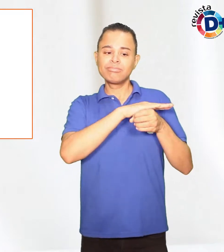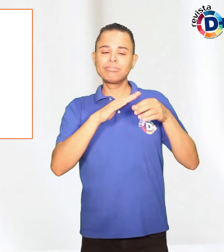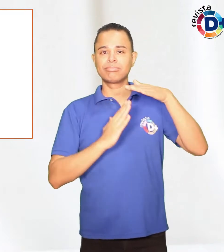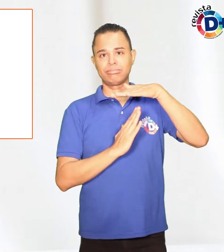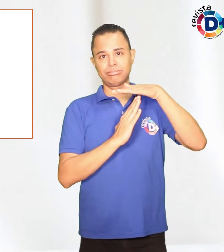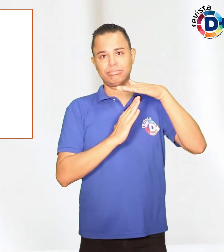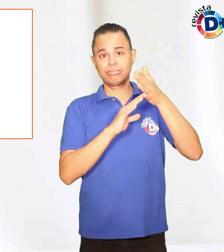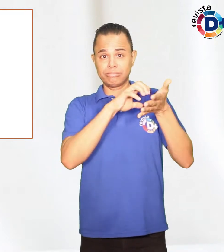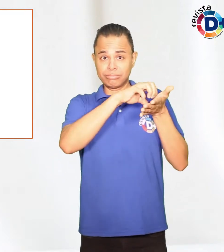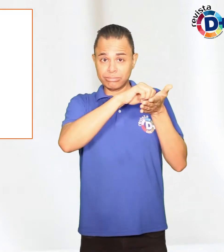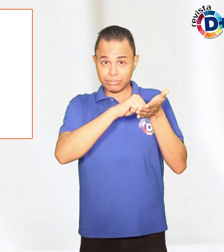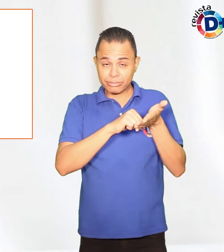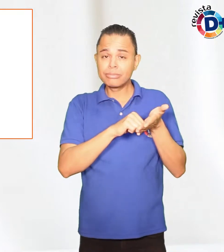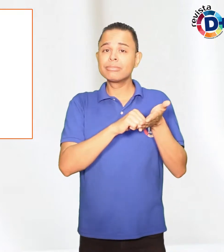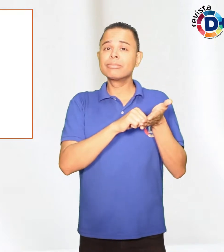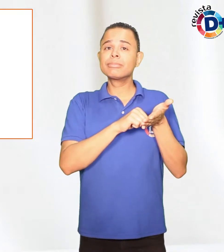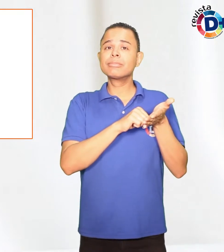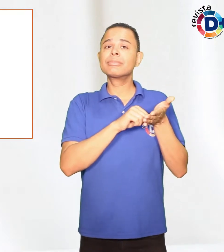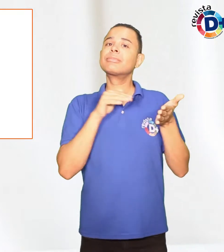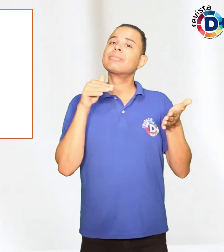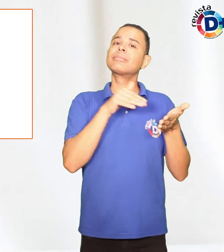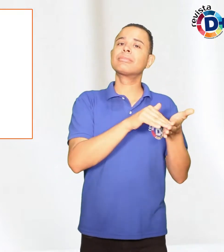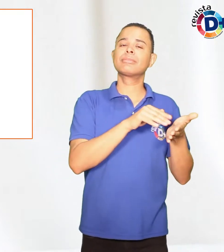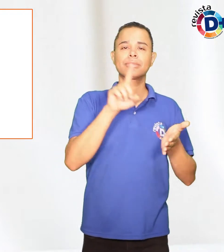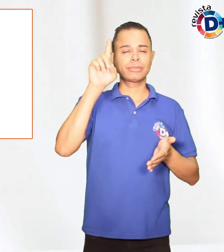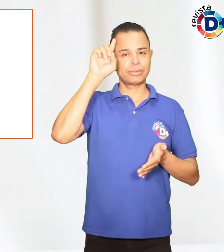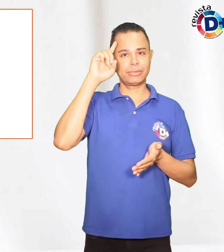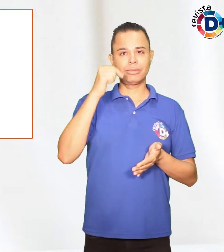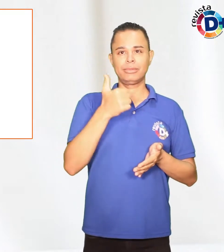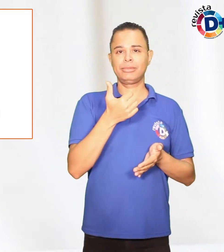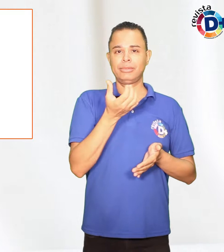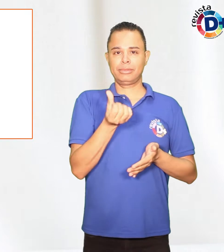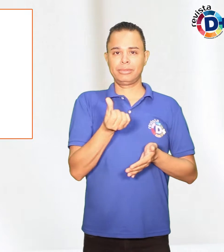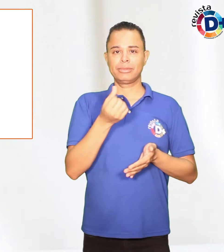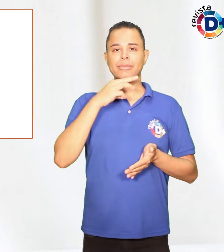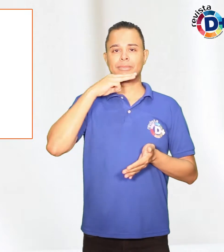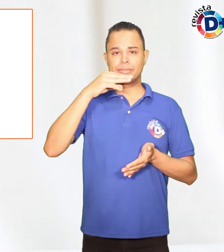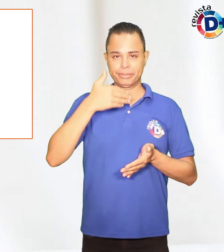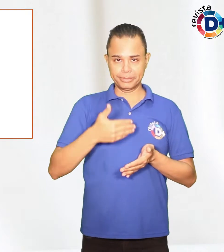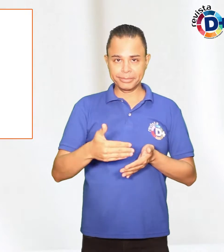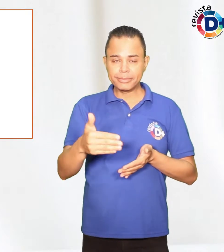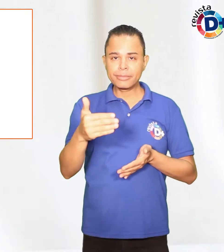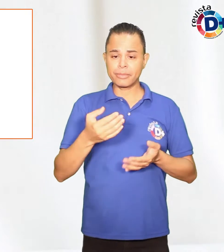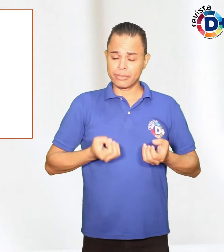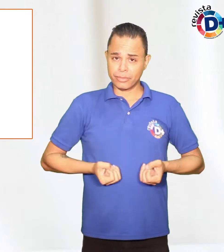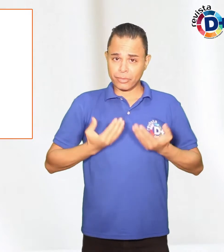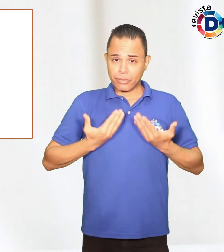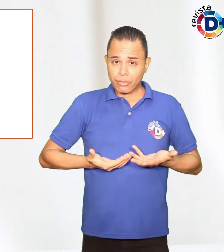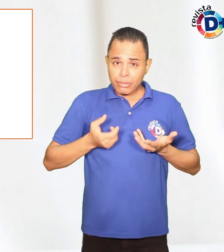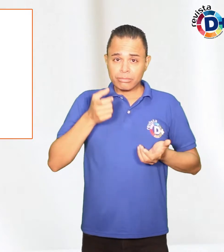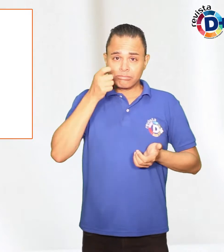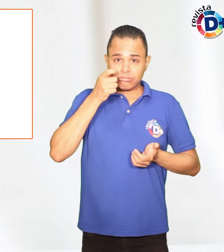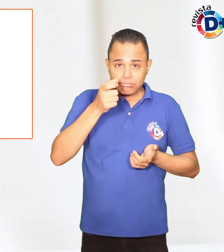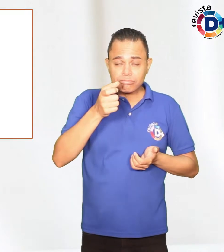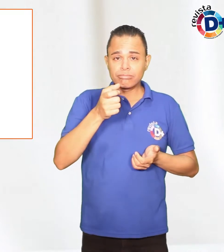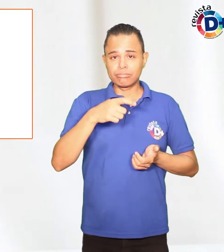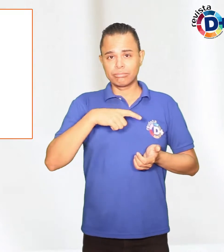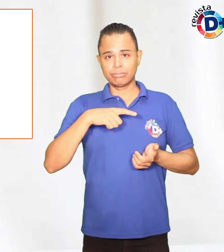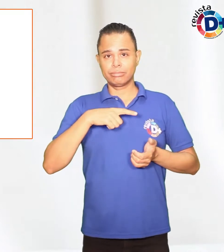podem ser feitas até 16 de março para mais informações envie